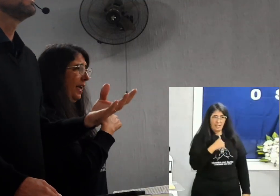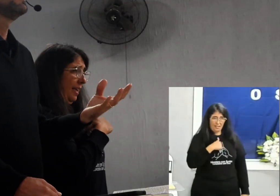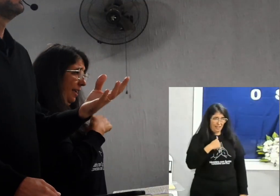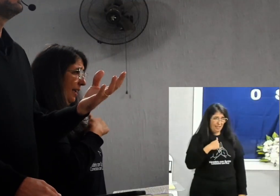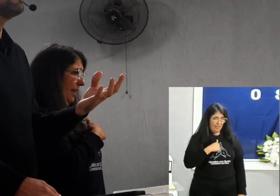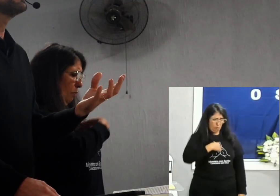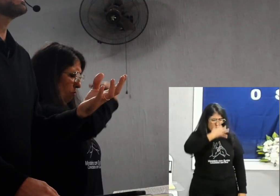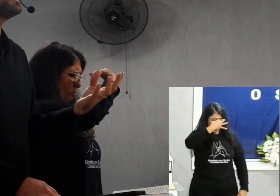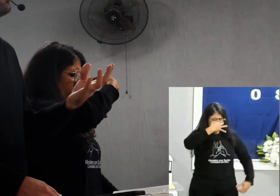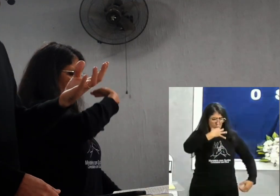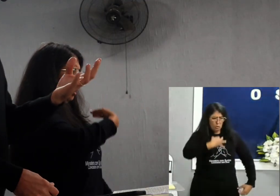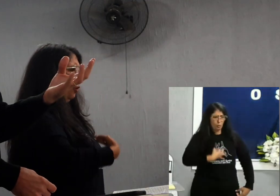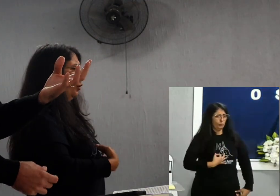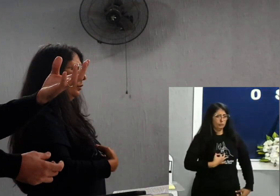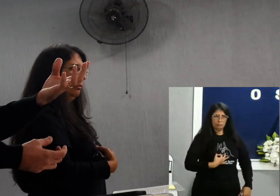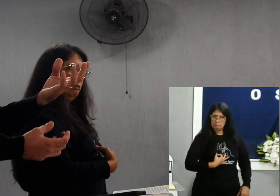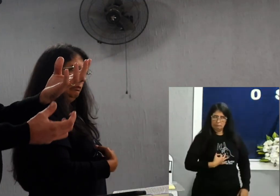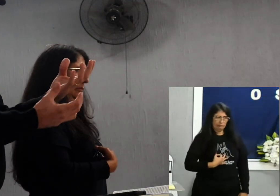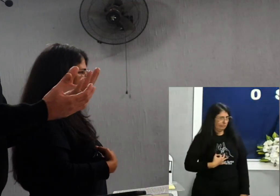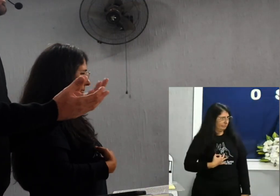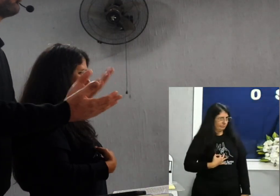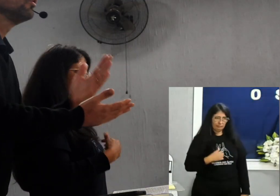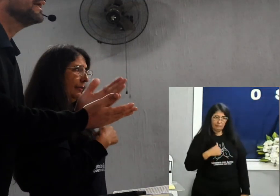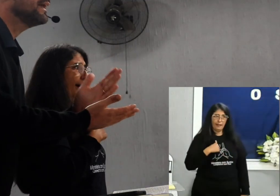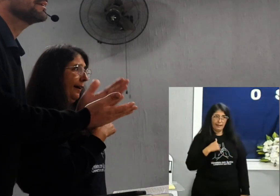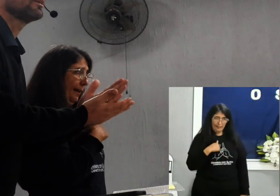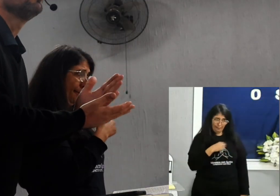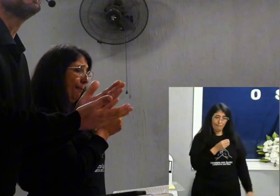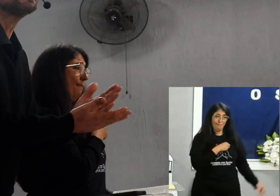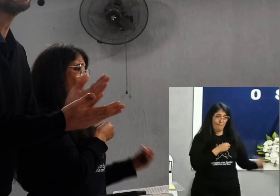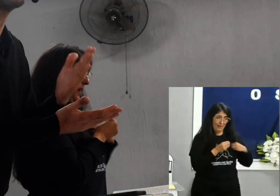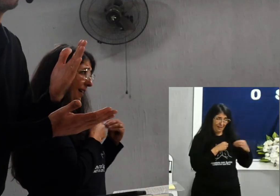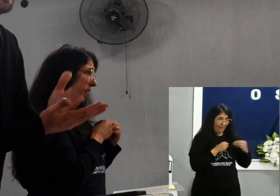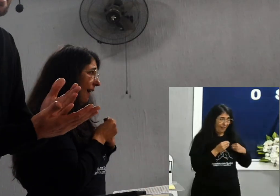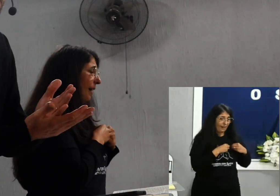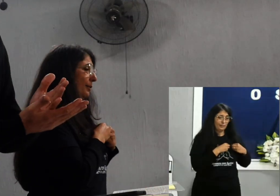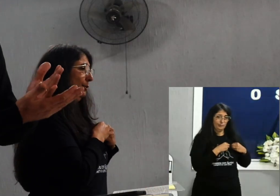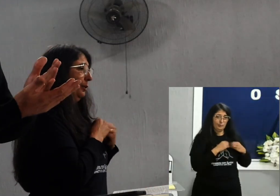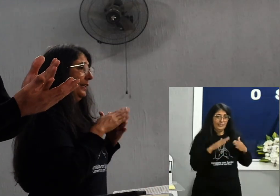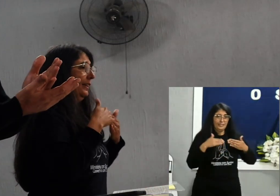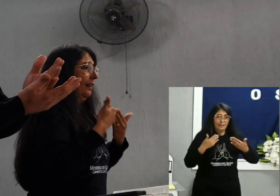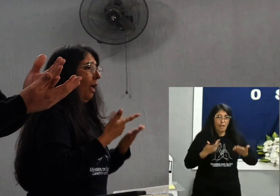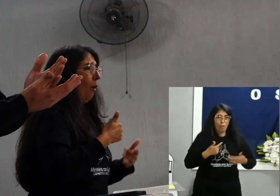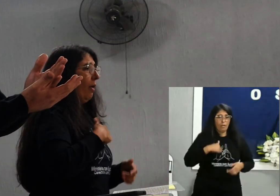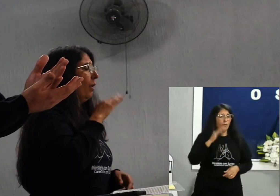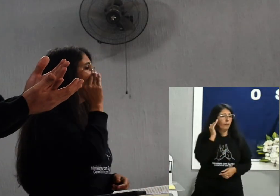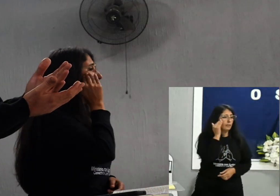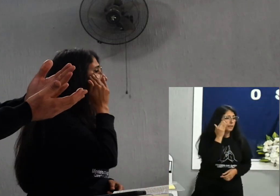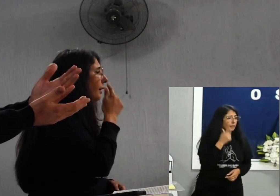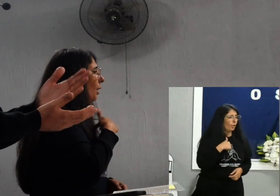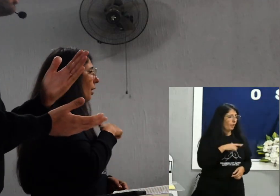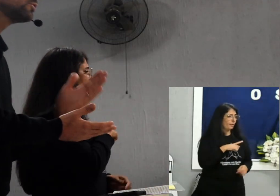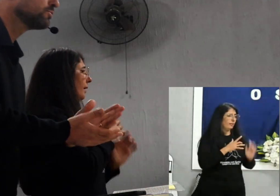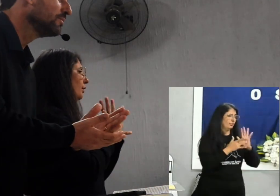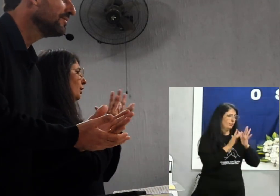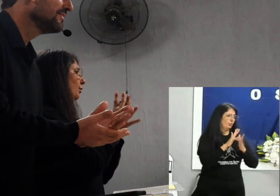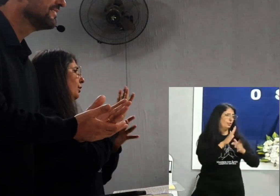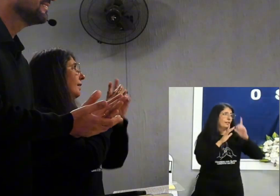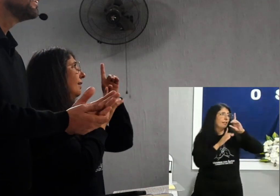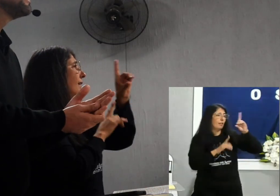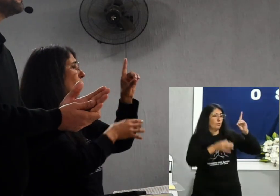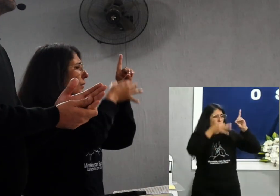condenação, e a mensagem do Evangelho diz que a condenação necessária, porque Deus é